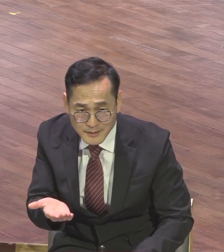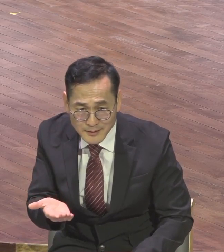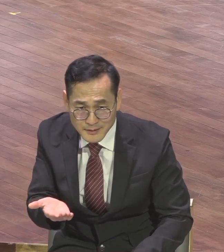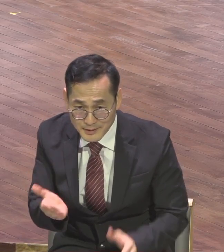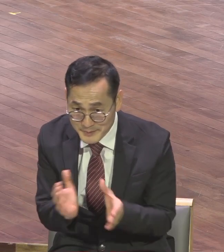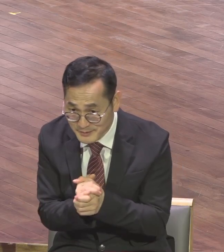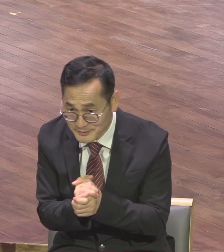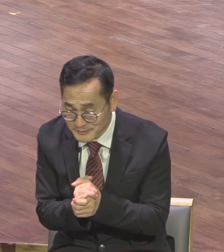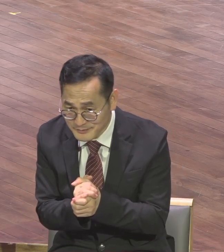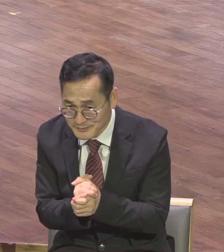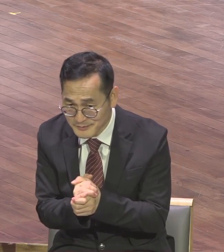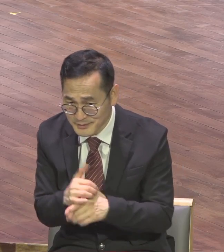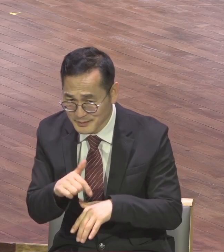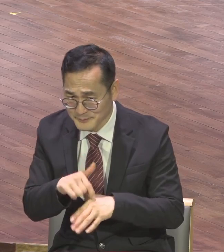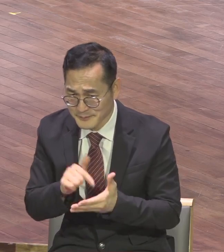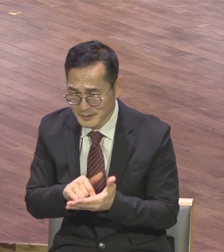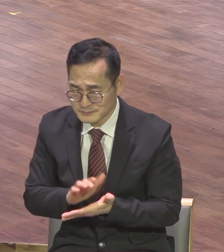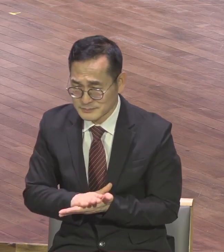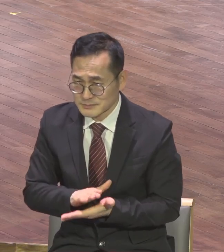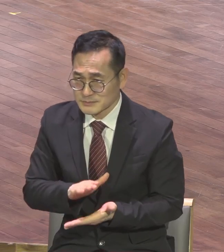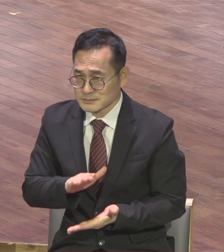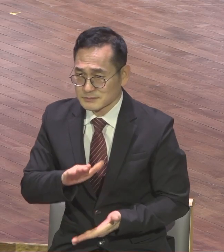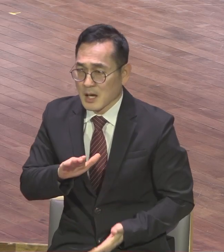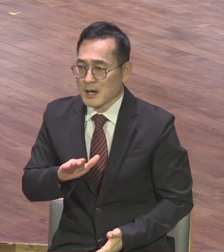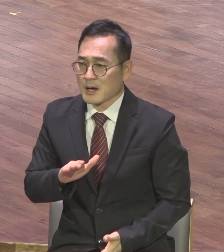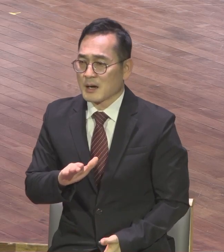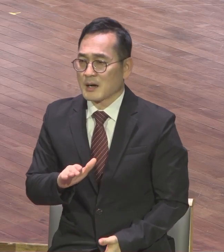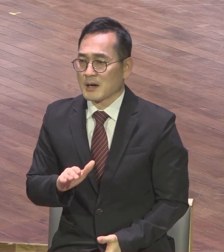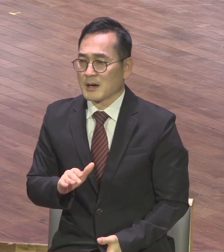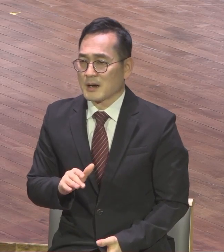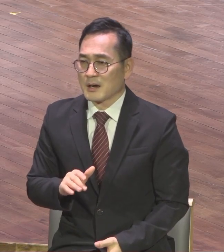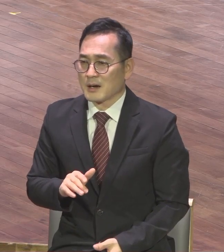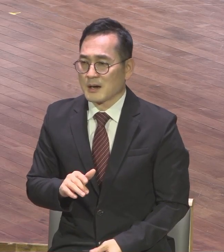뜨겁습니까? 뭔가 좀 느껴지십니까?